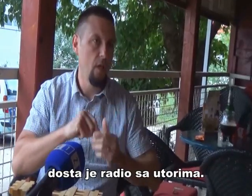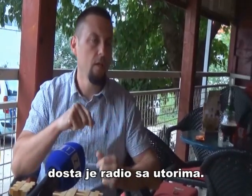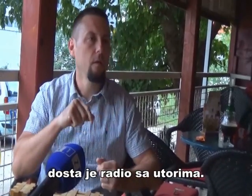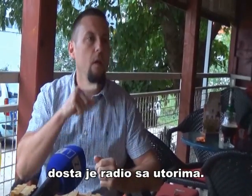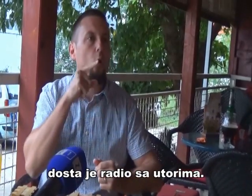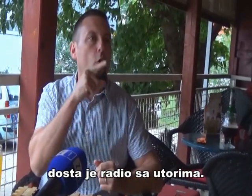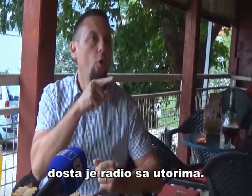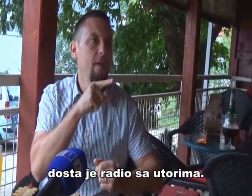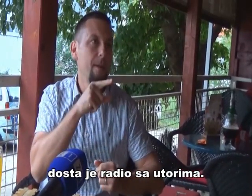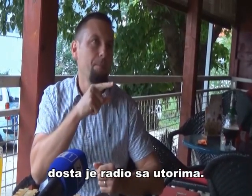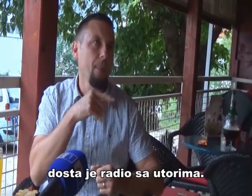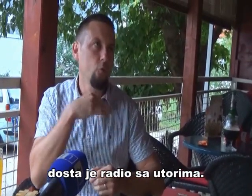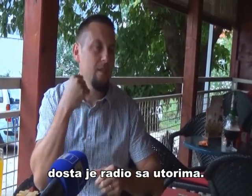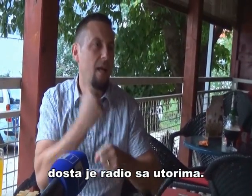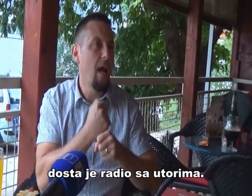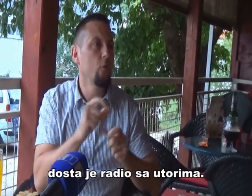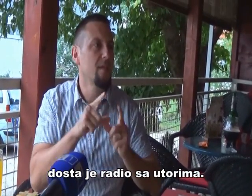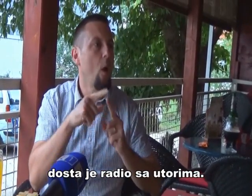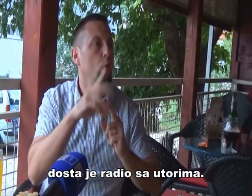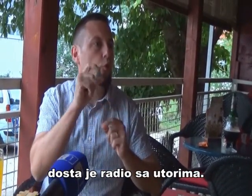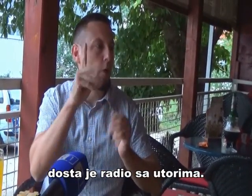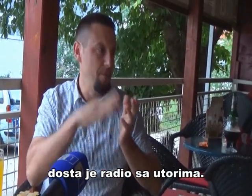slovoslagar, on je dosta radio sa utorima.